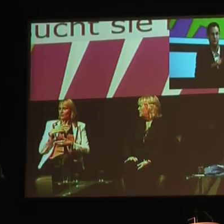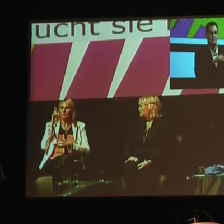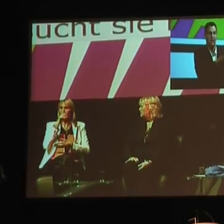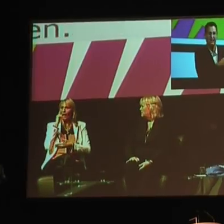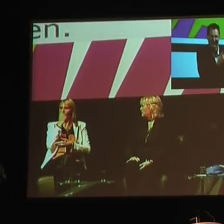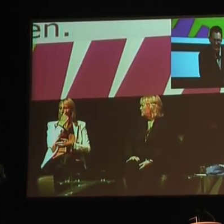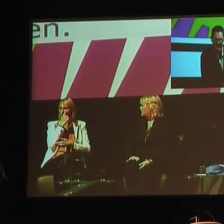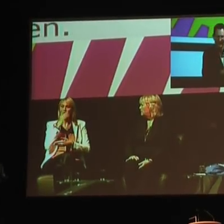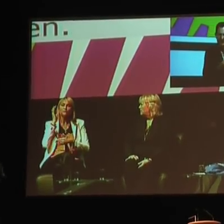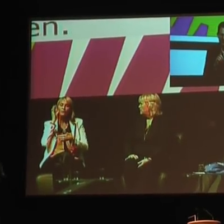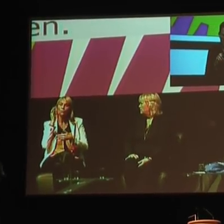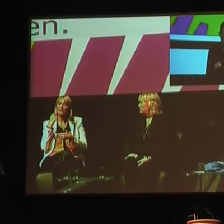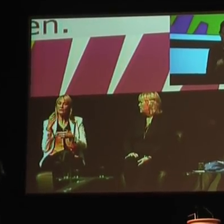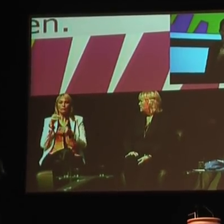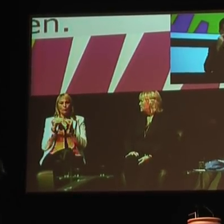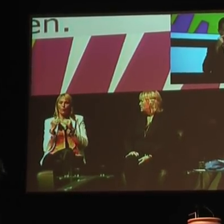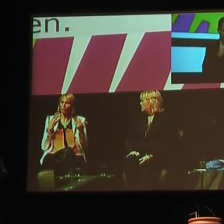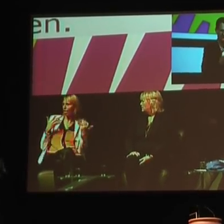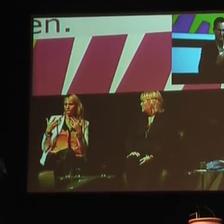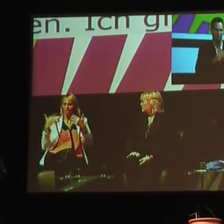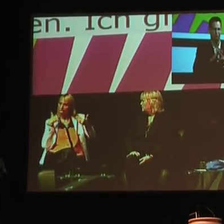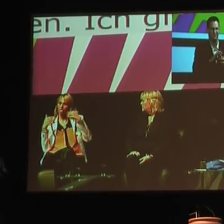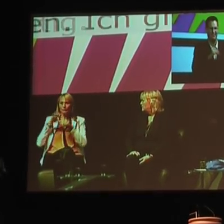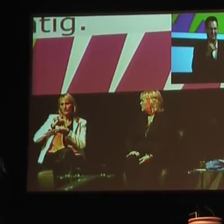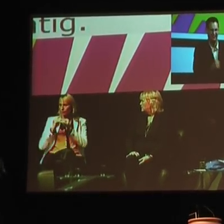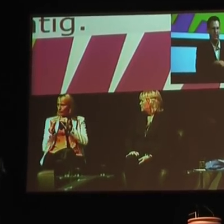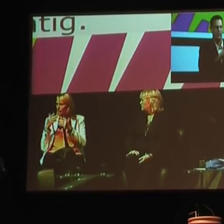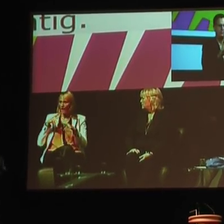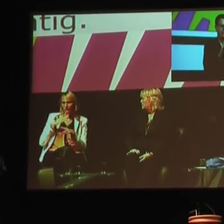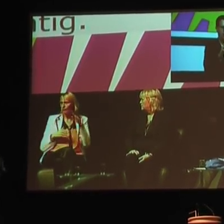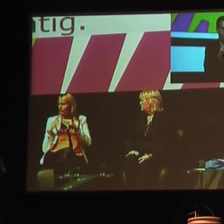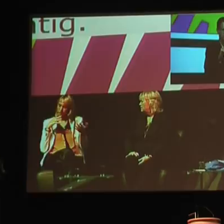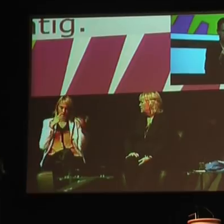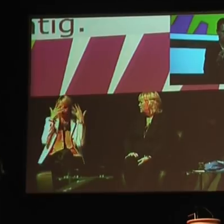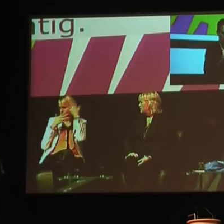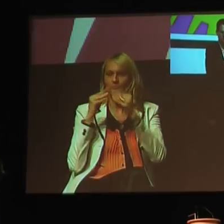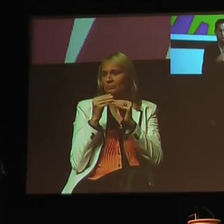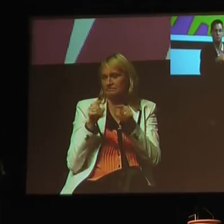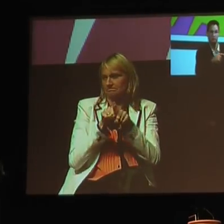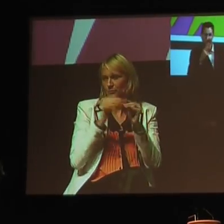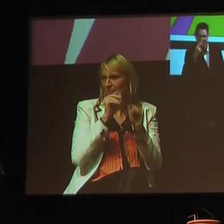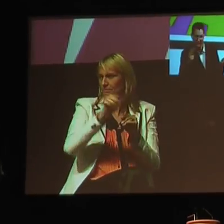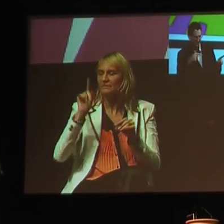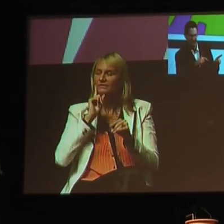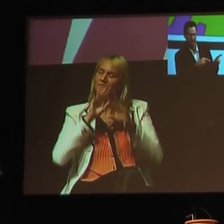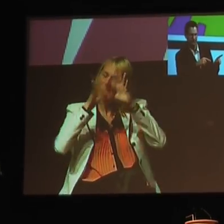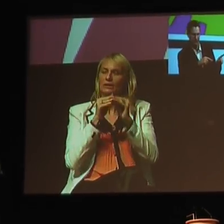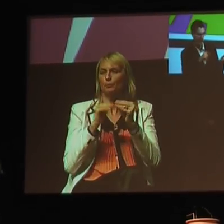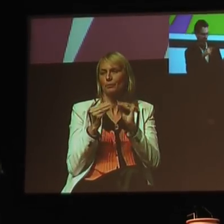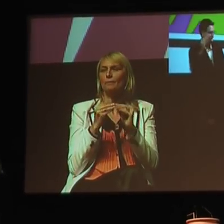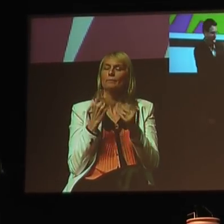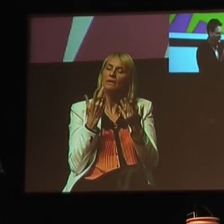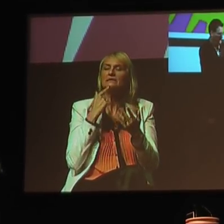Frau, die ist schwarz und das Kind hat ein Down